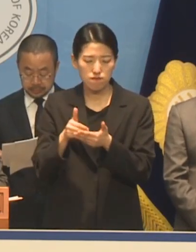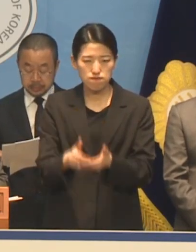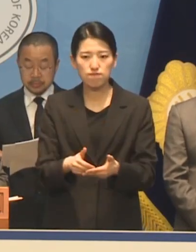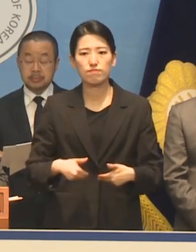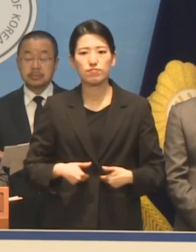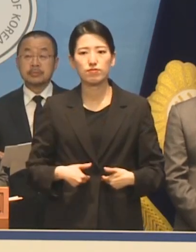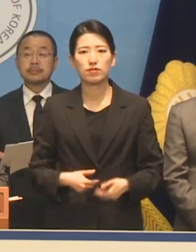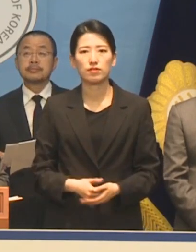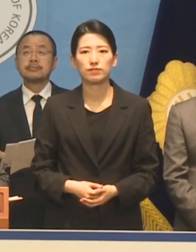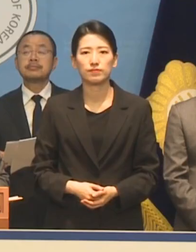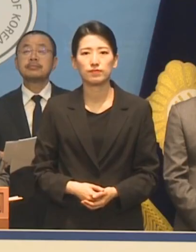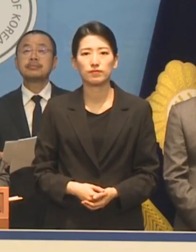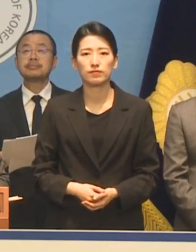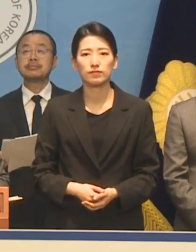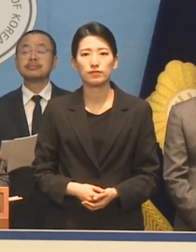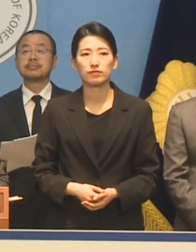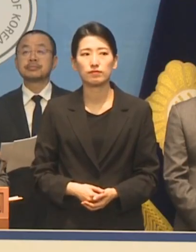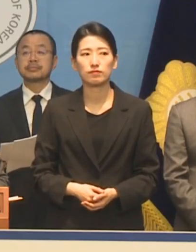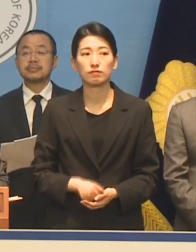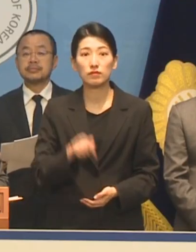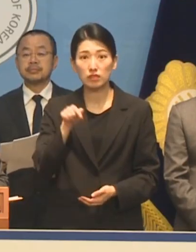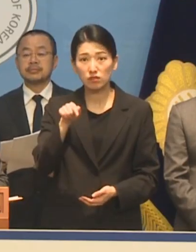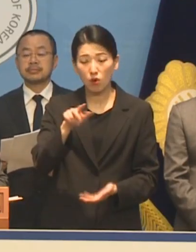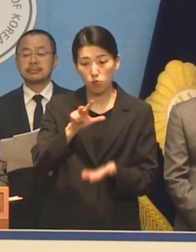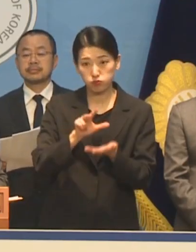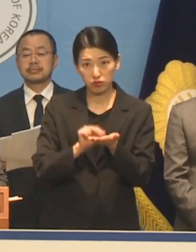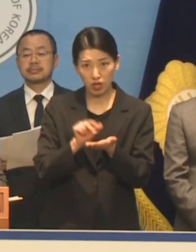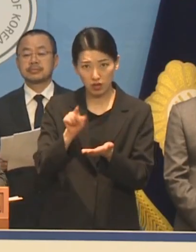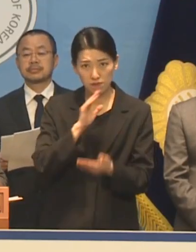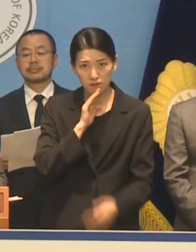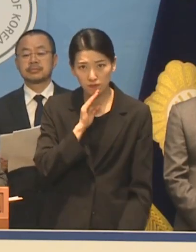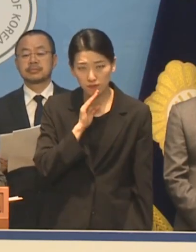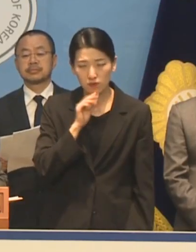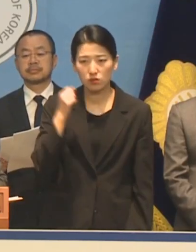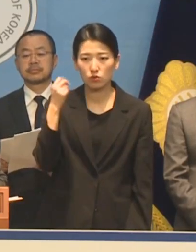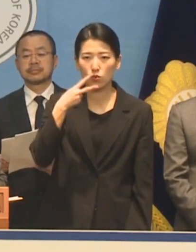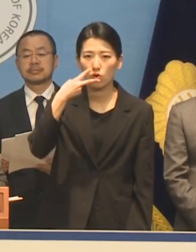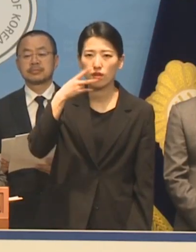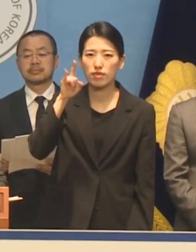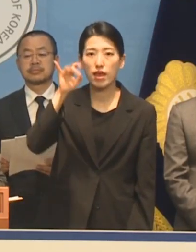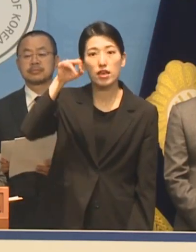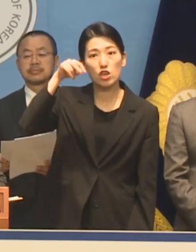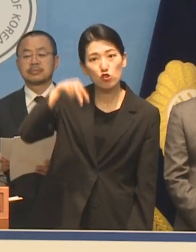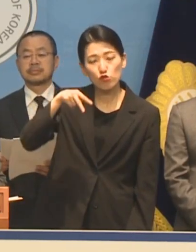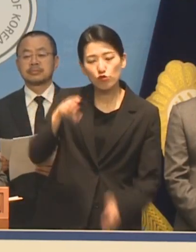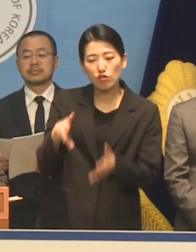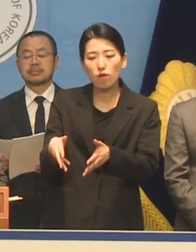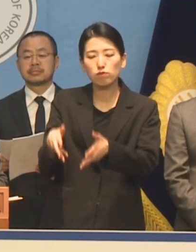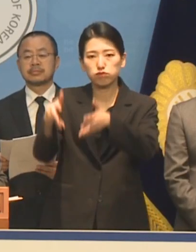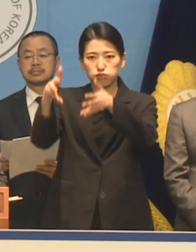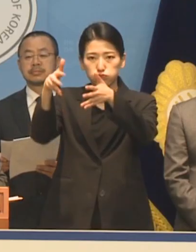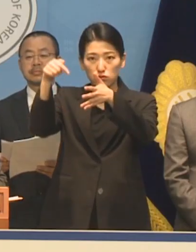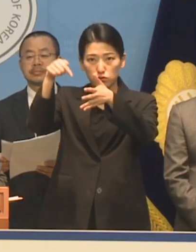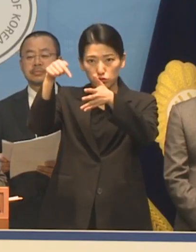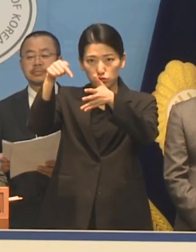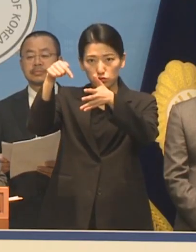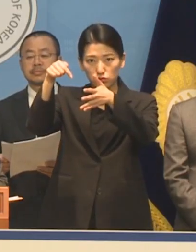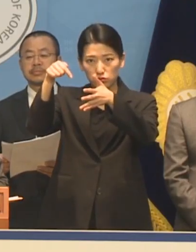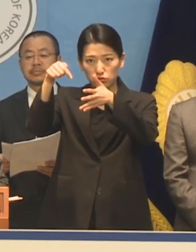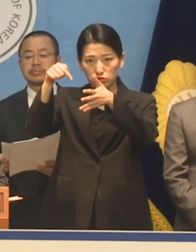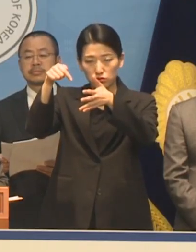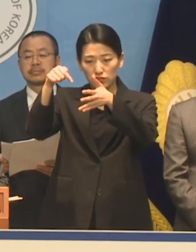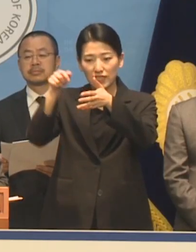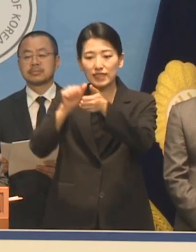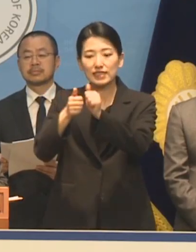보여집니다. 이러한 문제를 비롯해서 또 대유타워 선릉역에 있었던 대유타워의